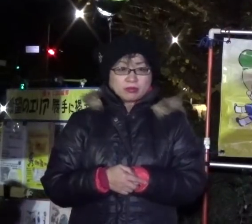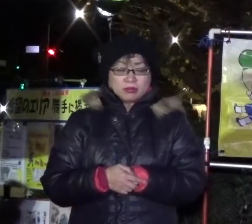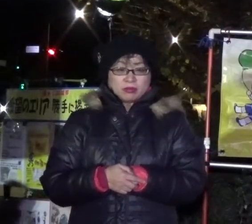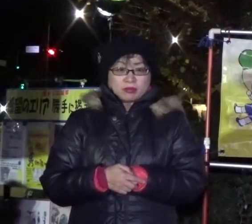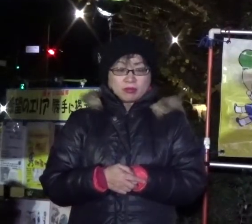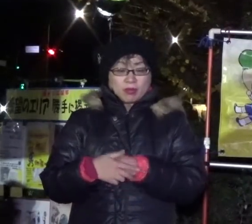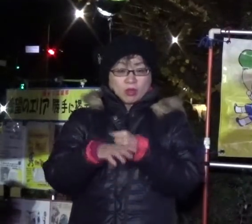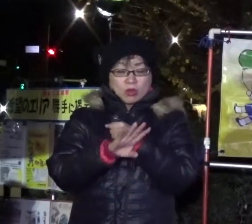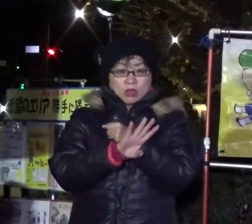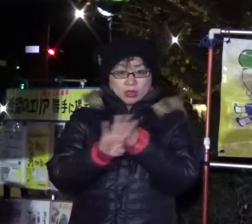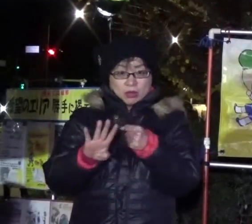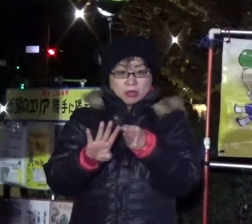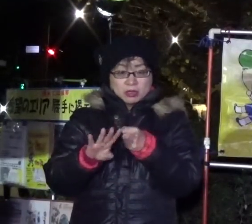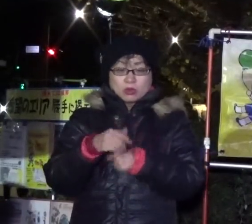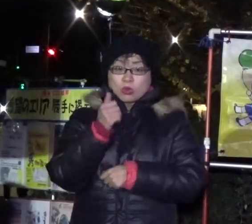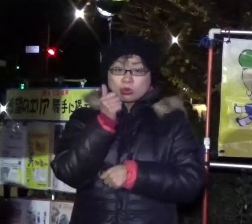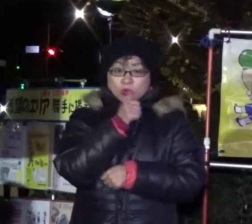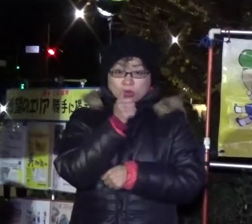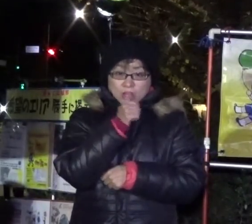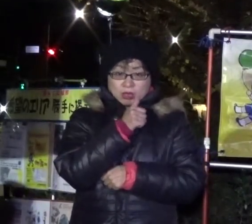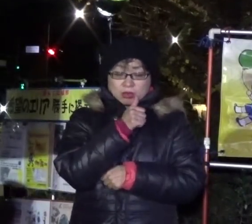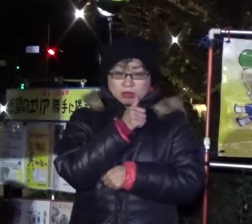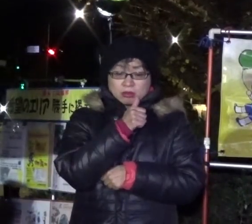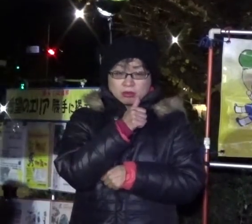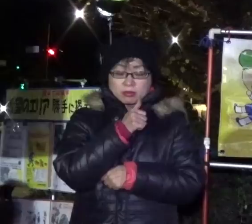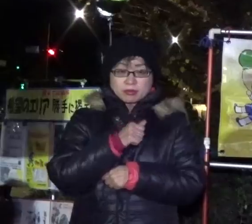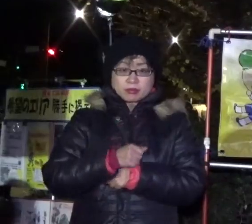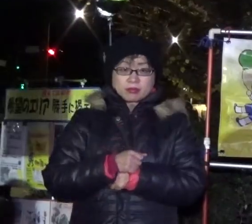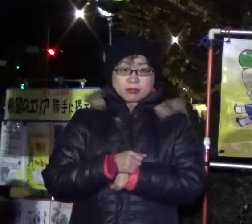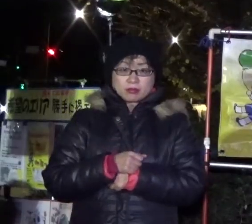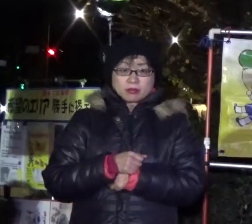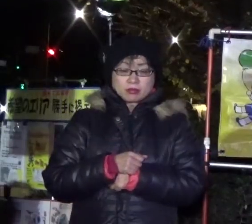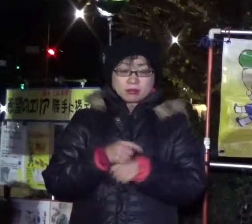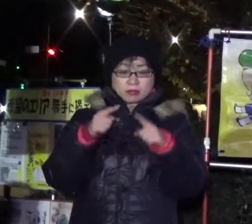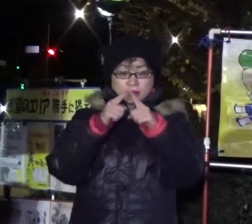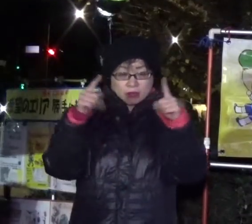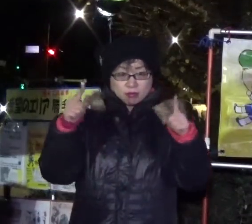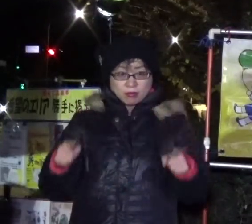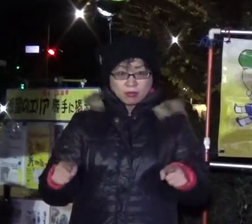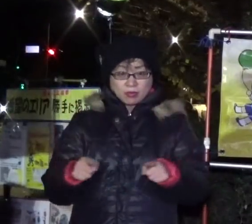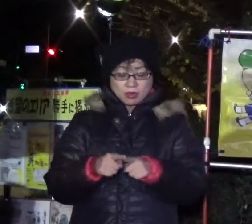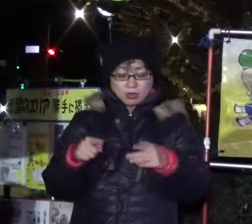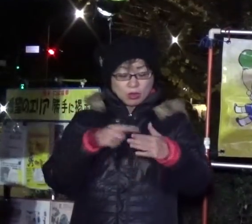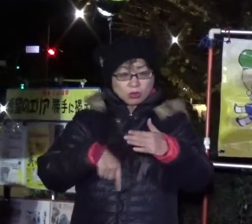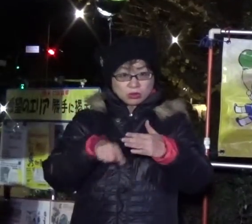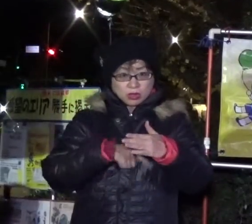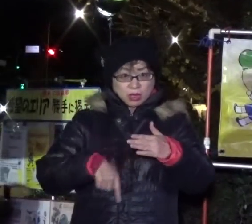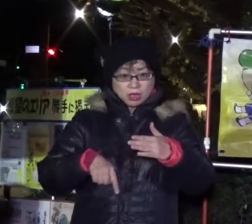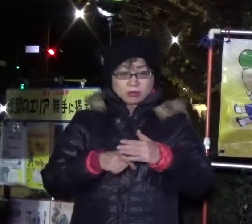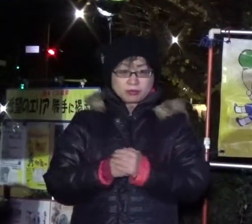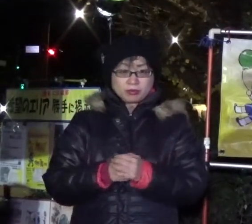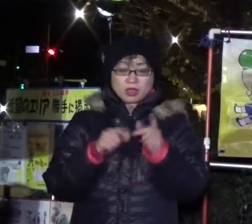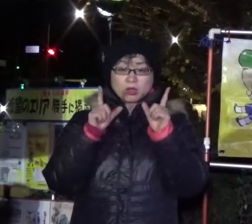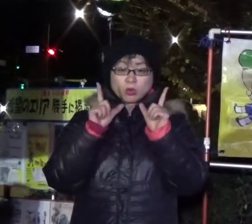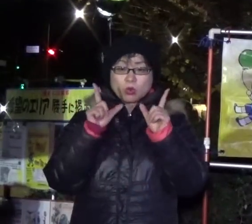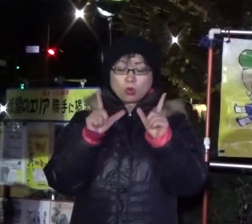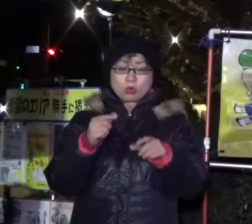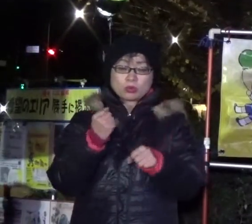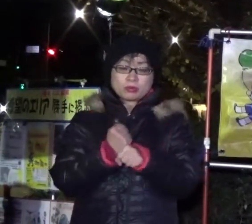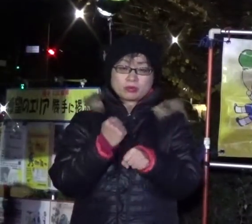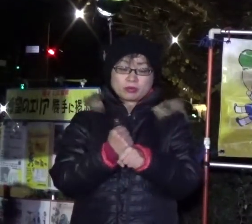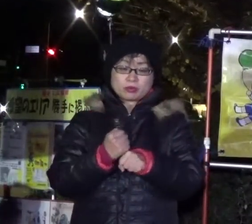その原発の紹介として、次のような、キャッチフレーズで広告を作りました